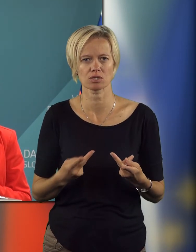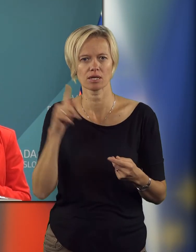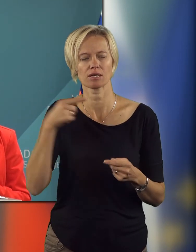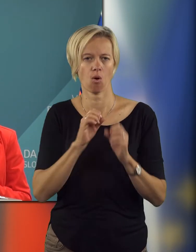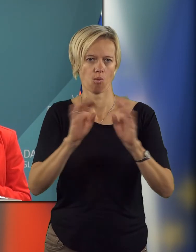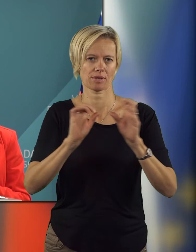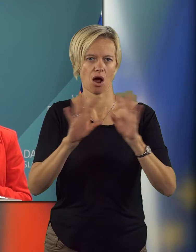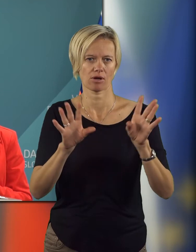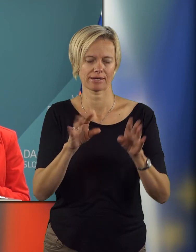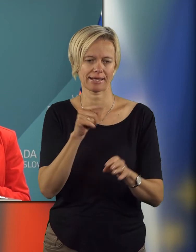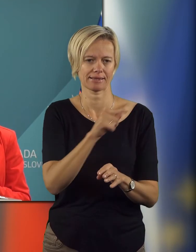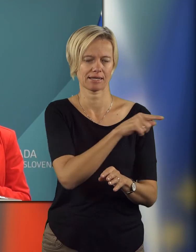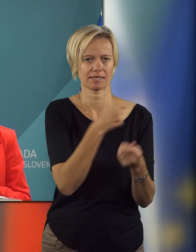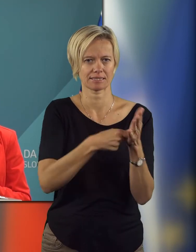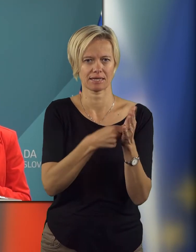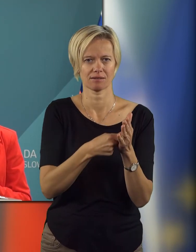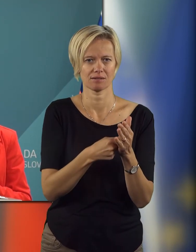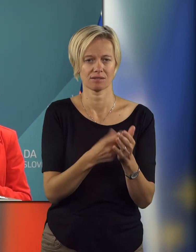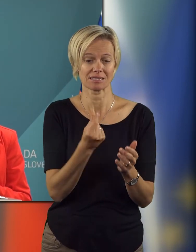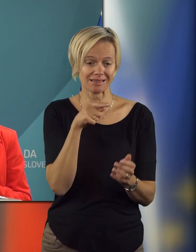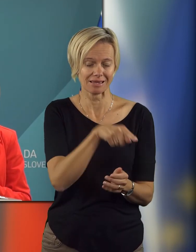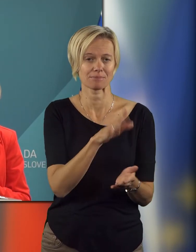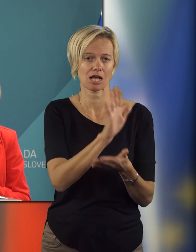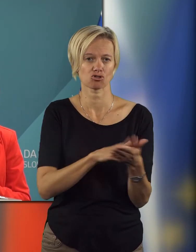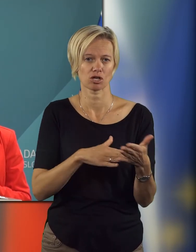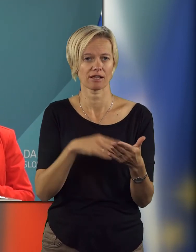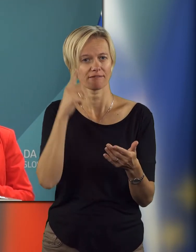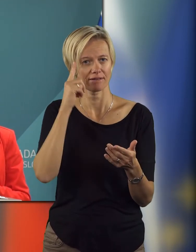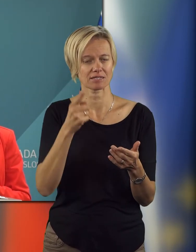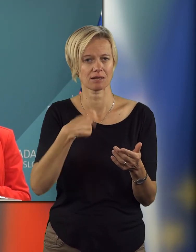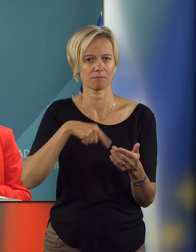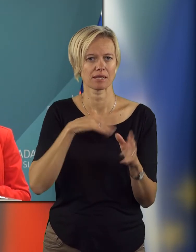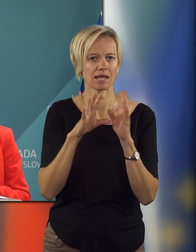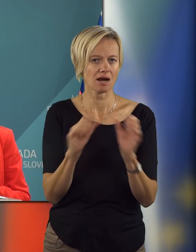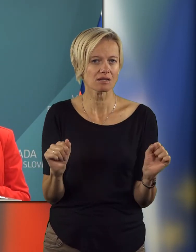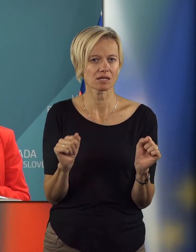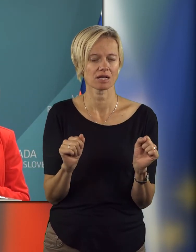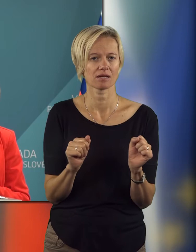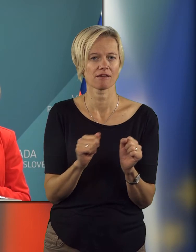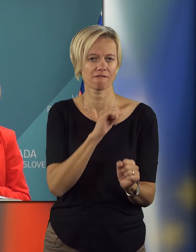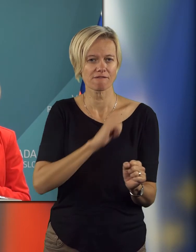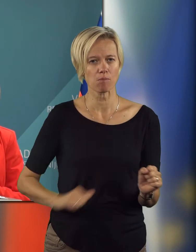transparentnost in objavljanje teh cen. S tem smo začeli, veste, da smo naredili